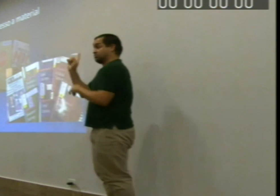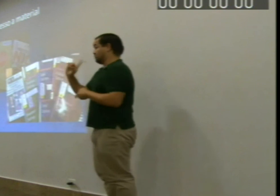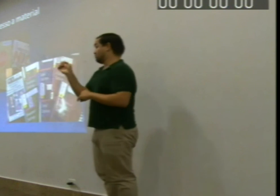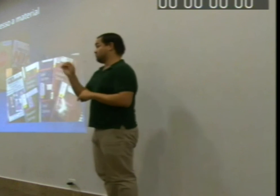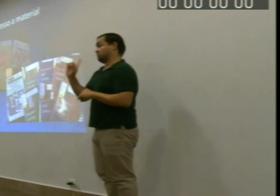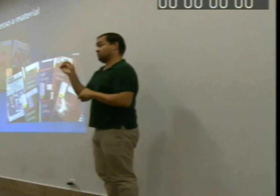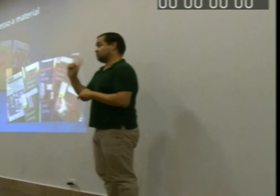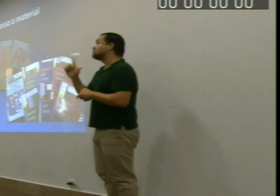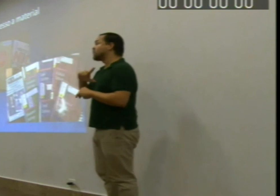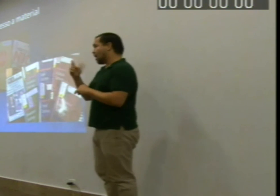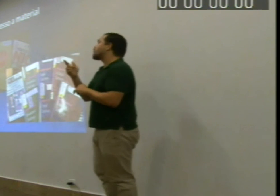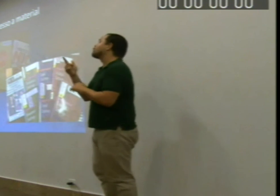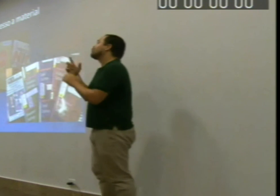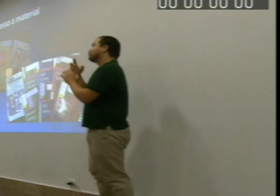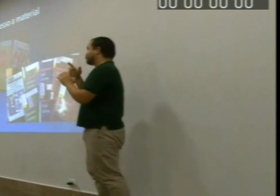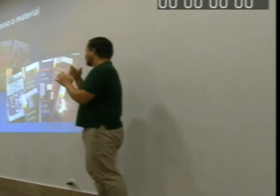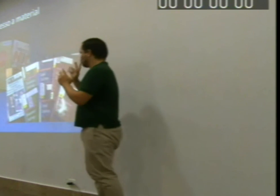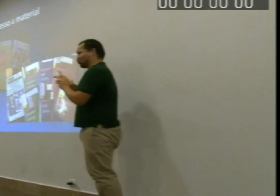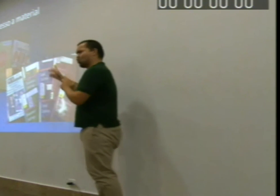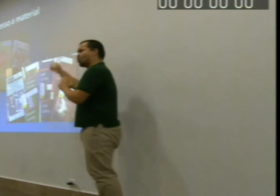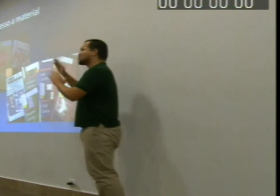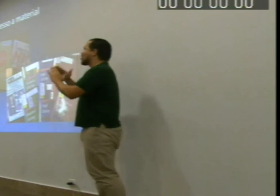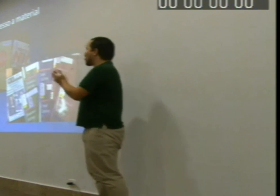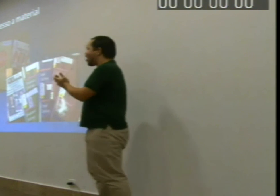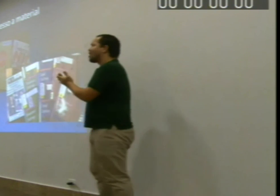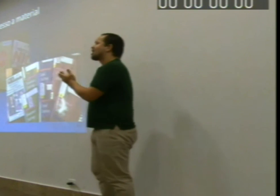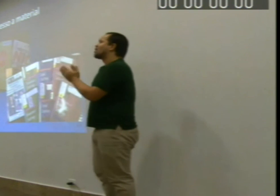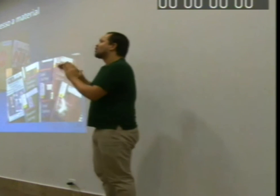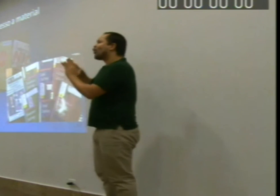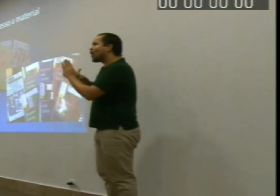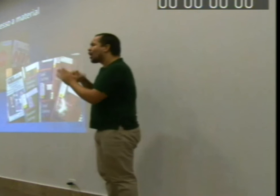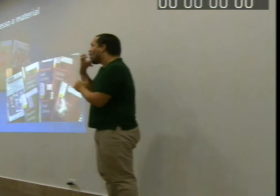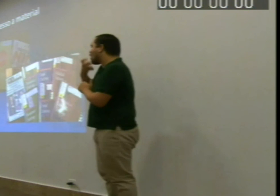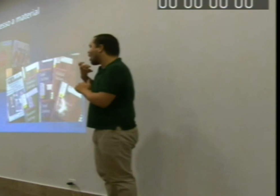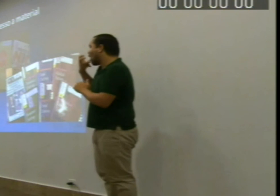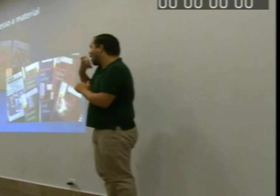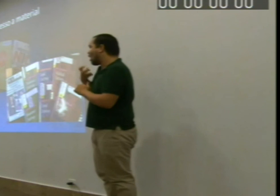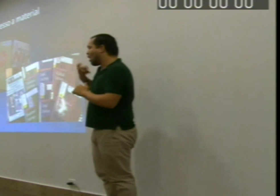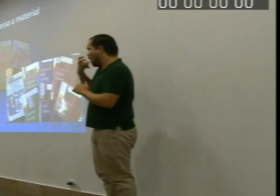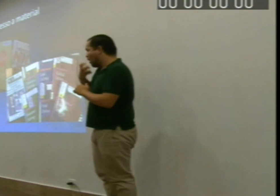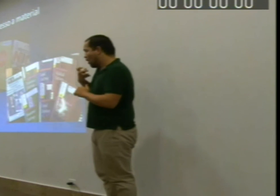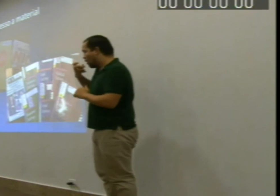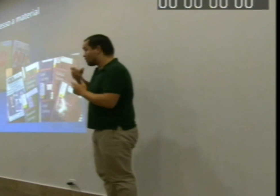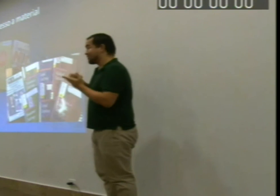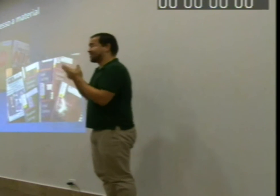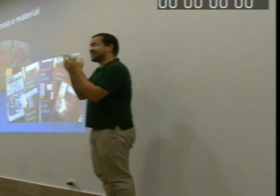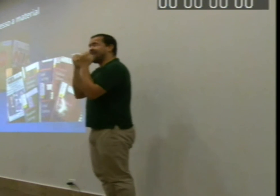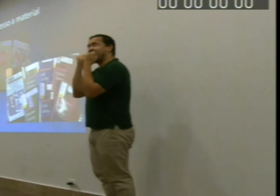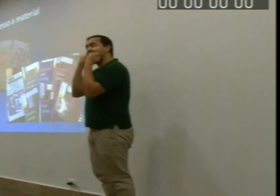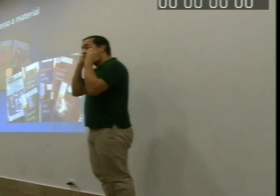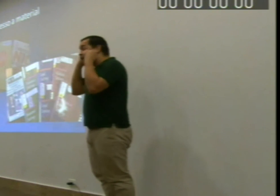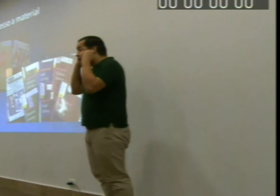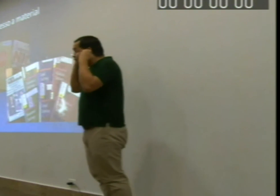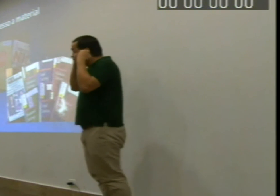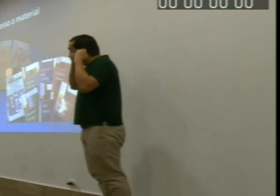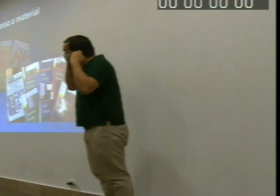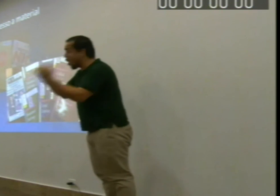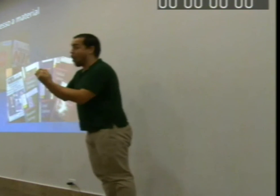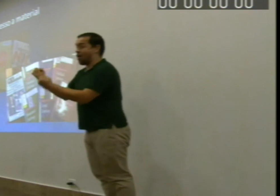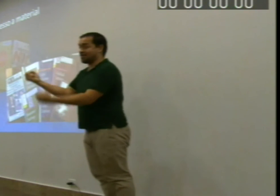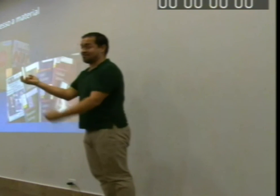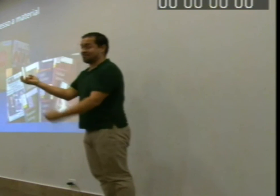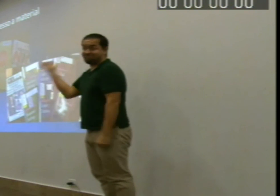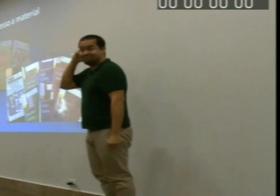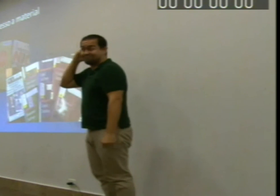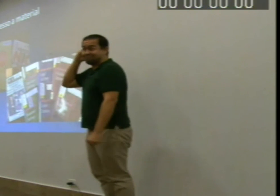bilíngues já desde que nascem não não só não tem tem escolas que tem programa de oralismo ainda que é